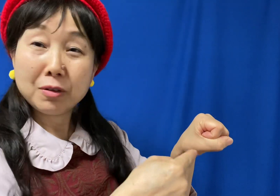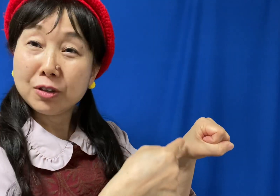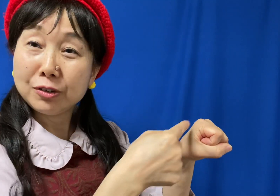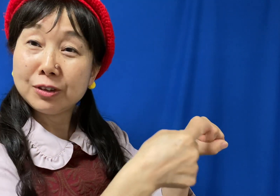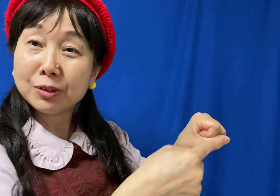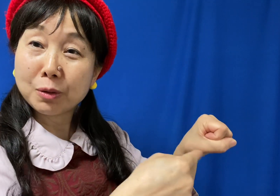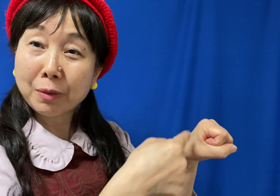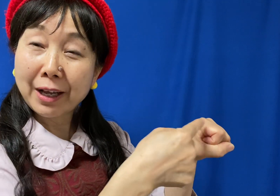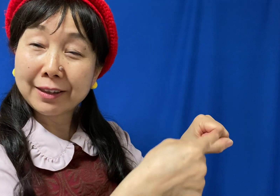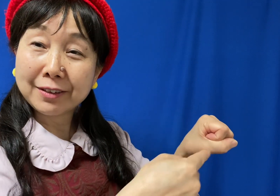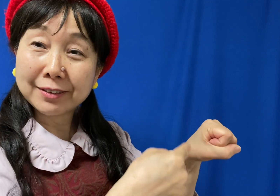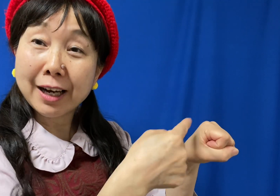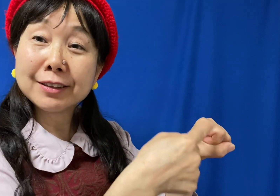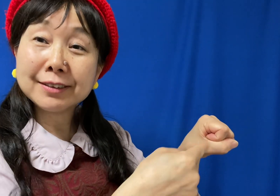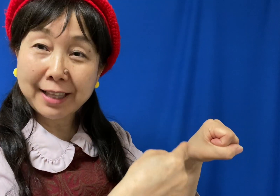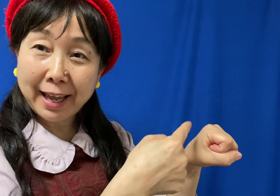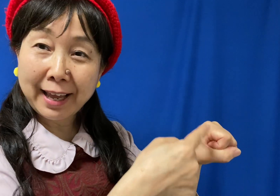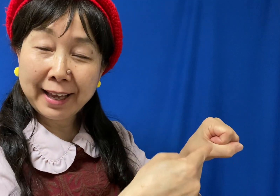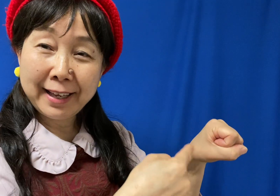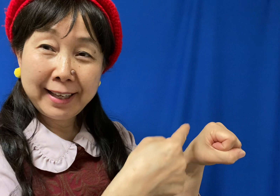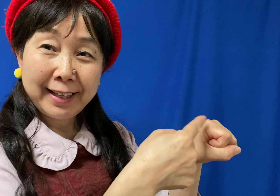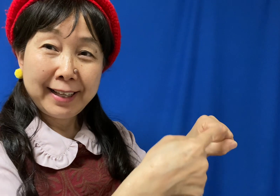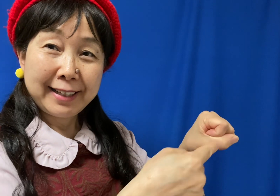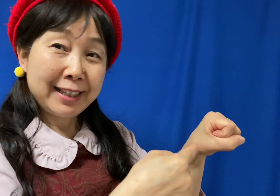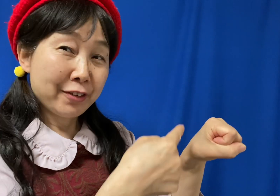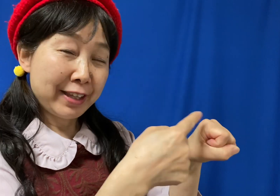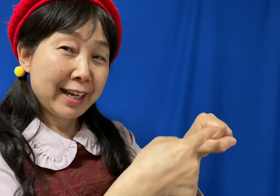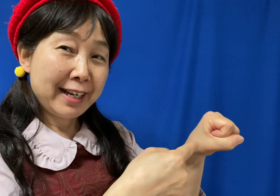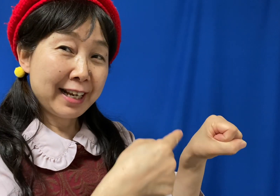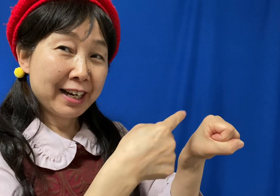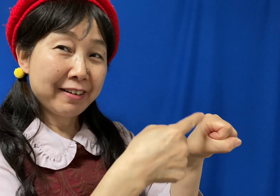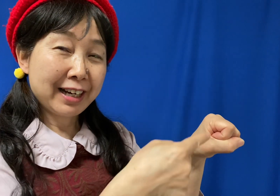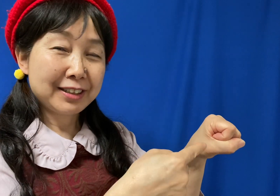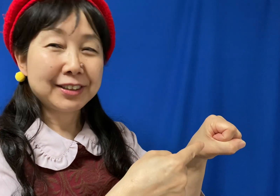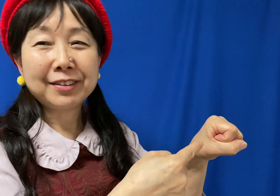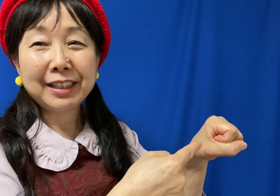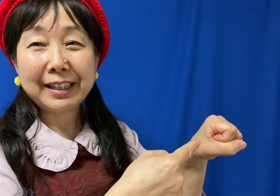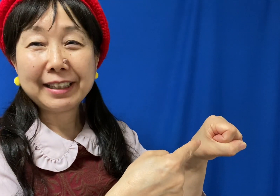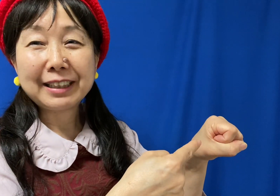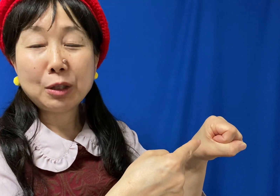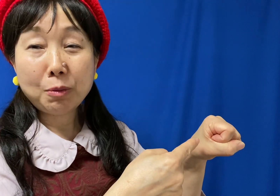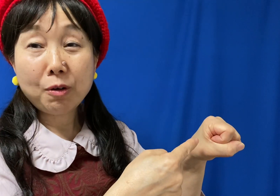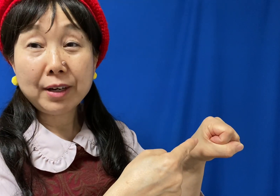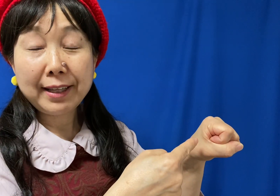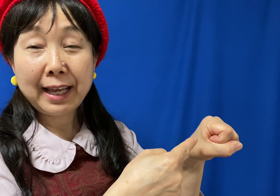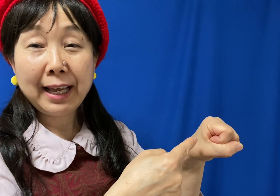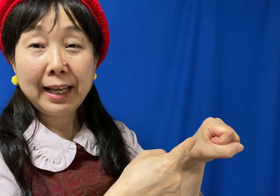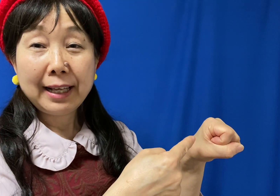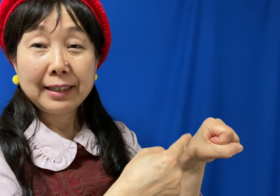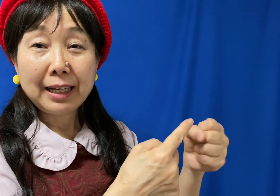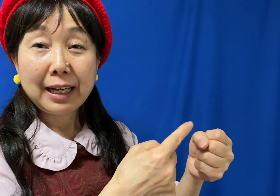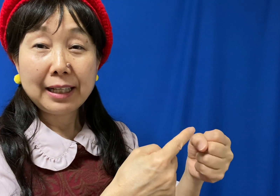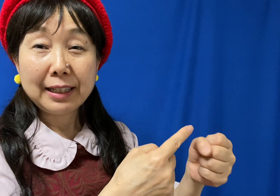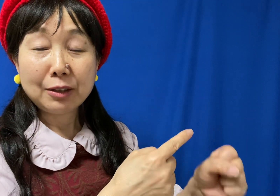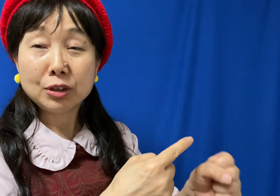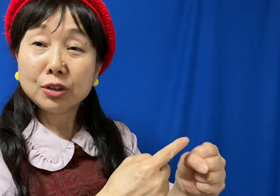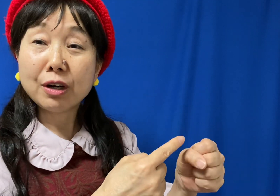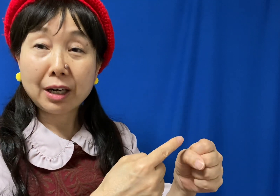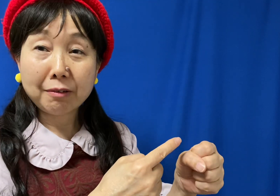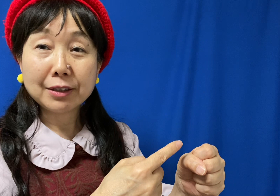渦を巻いてる数で木の年齢がわかるそうなんですけども、これで年を表すん